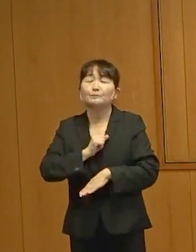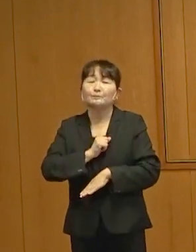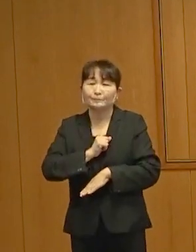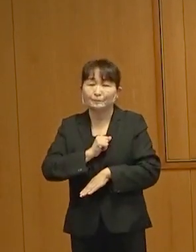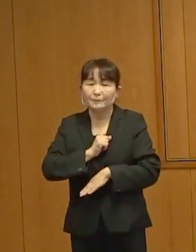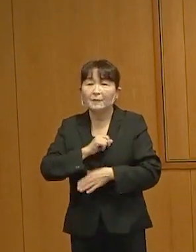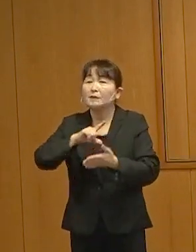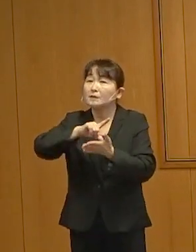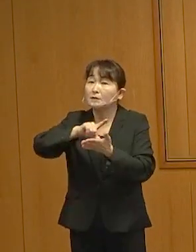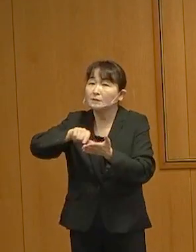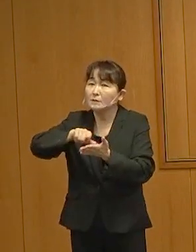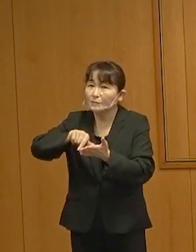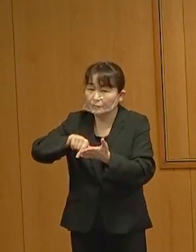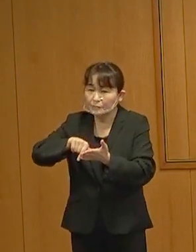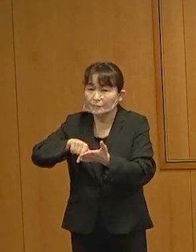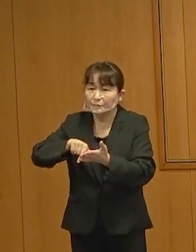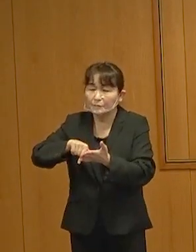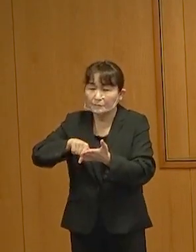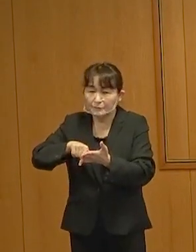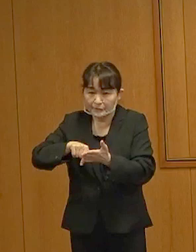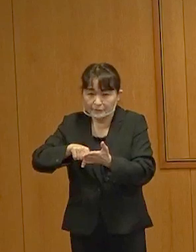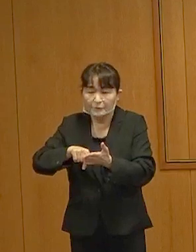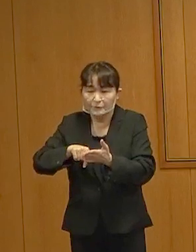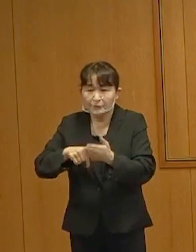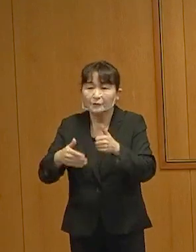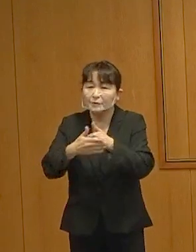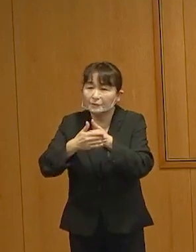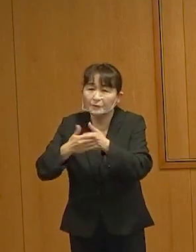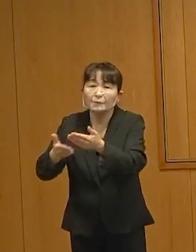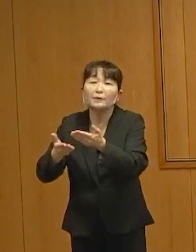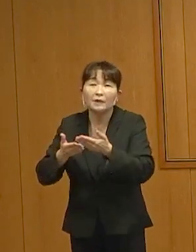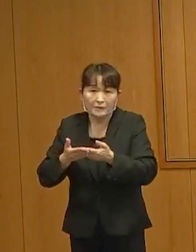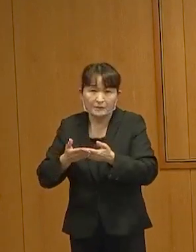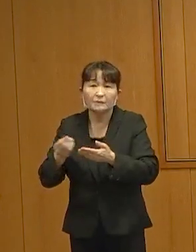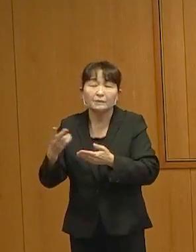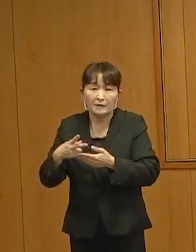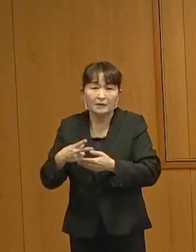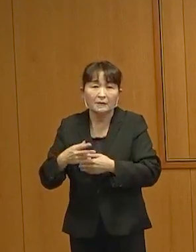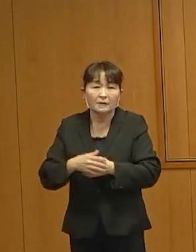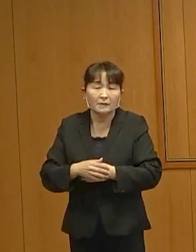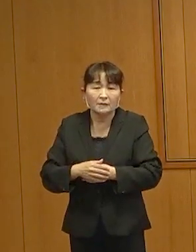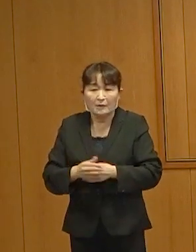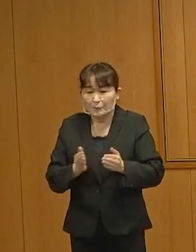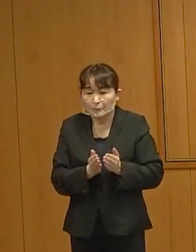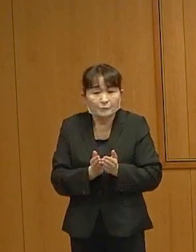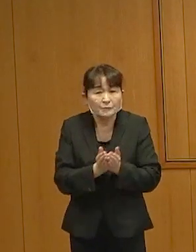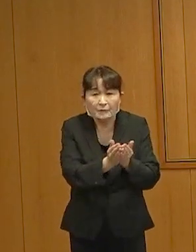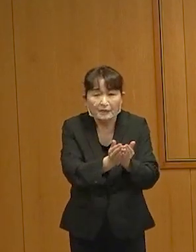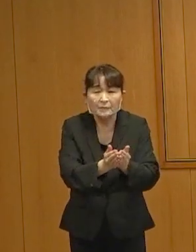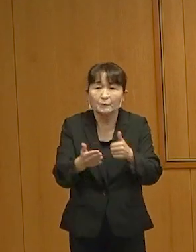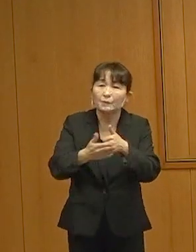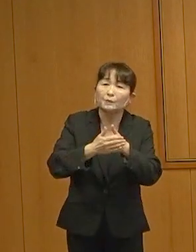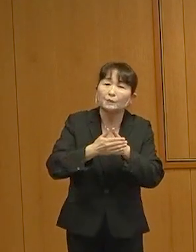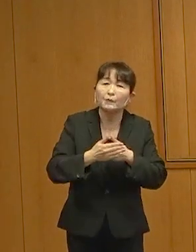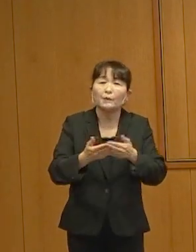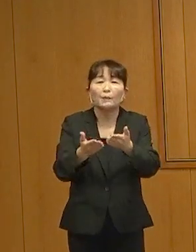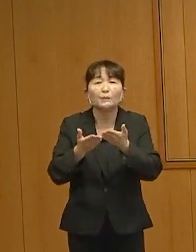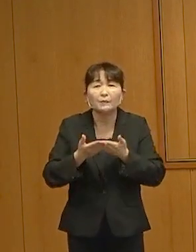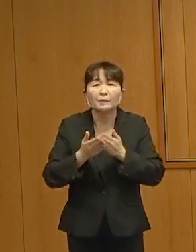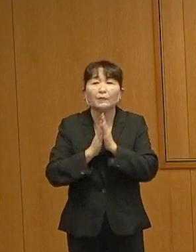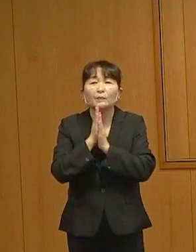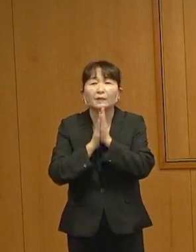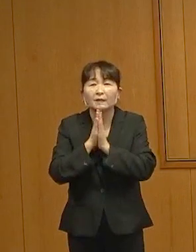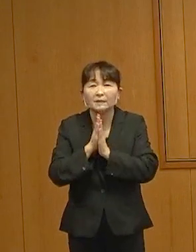宿舎を提供していただいている方、それからトレジャーボートを提供している方々についてもです